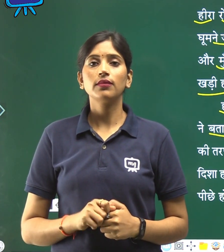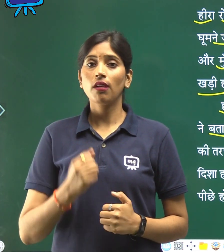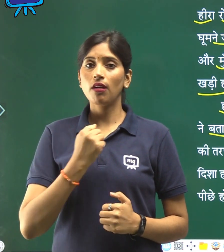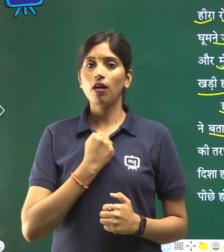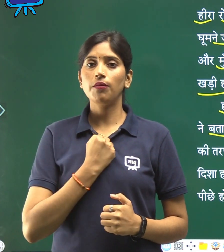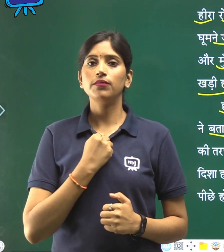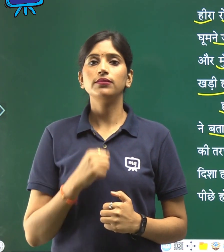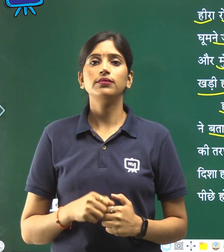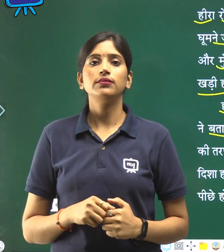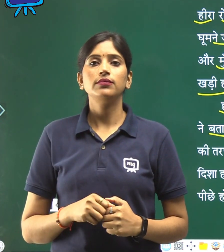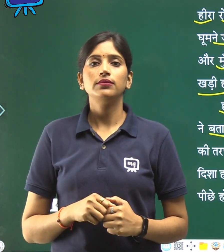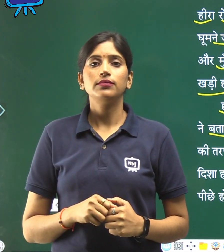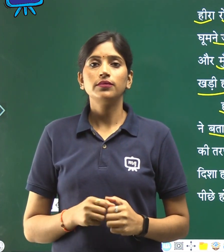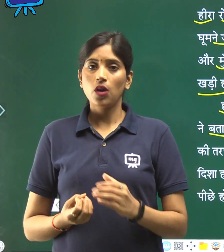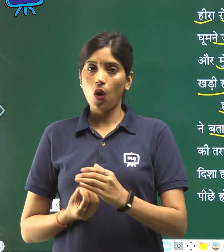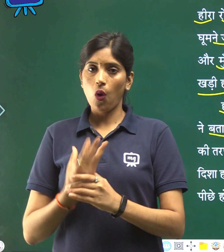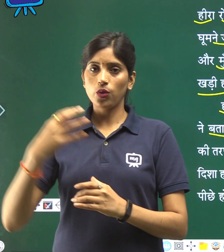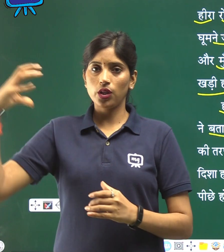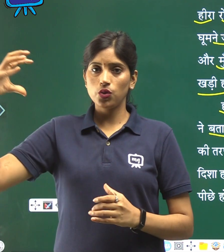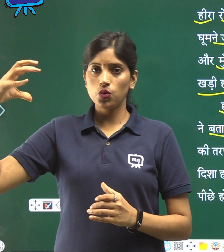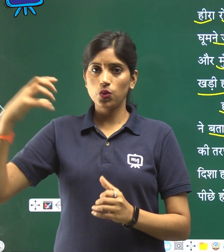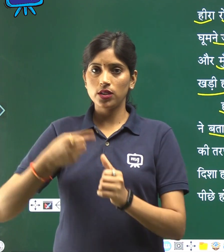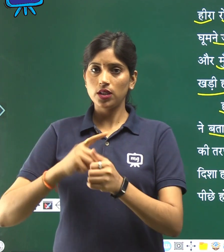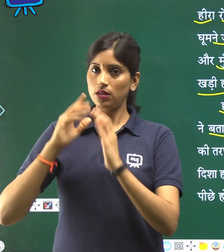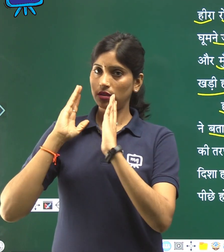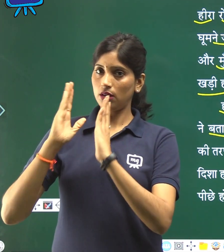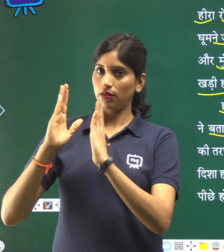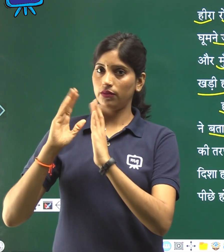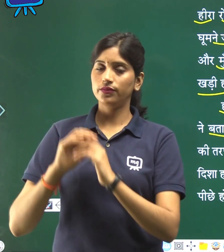हम उगते सूरज की तरफ